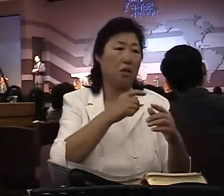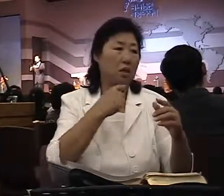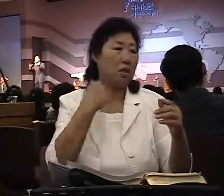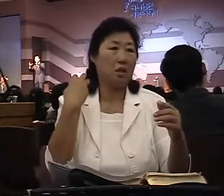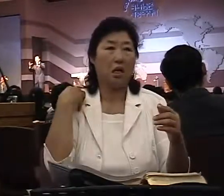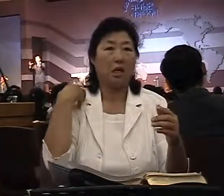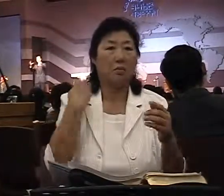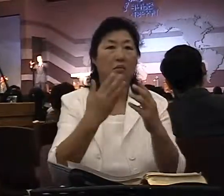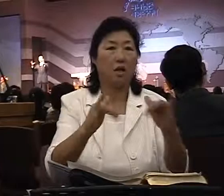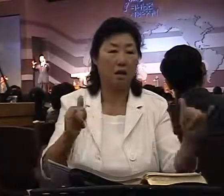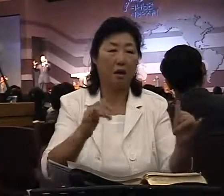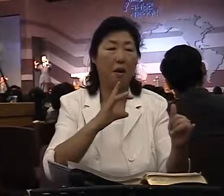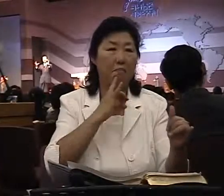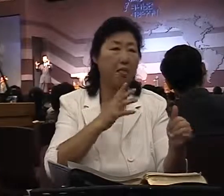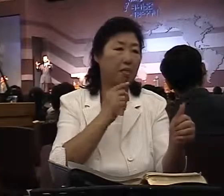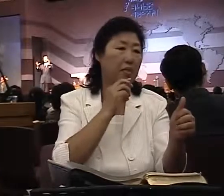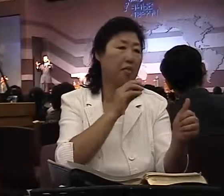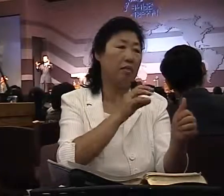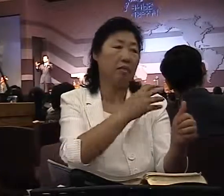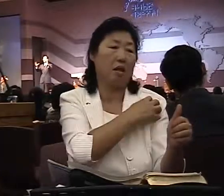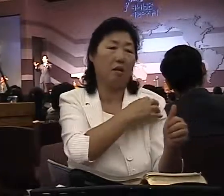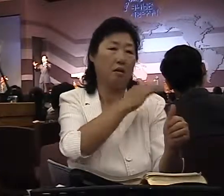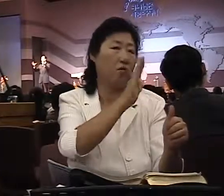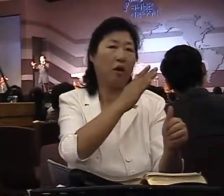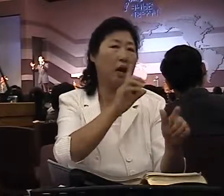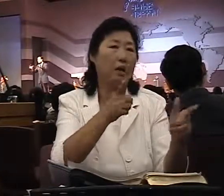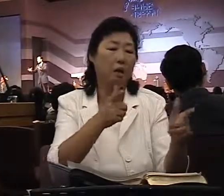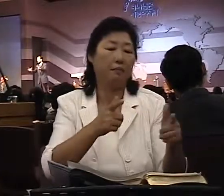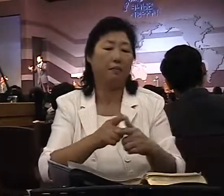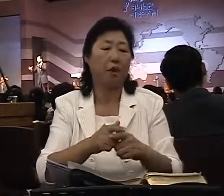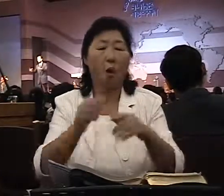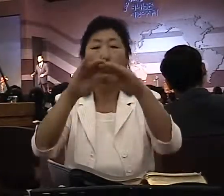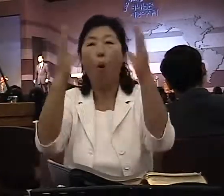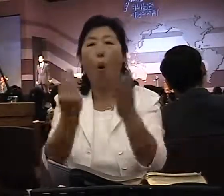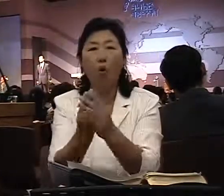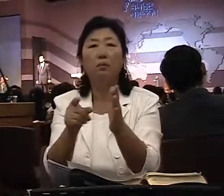모든 하나님의 백성들에게 사실 하나님이 주신 말씀이고 뜻입니다.